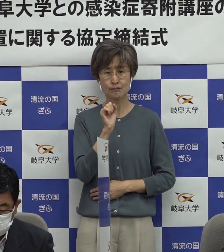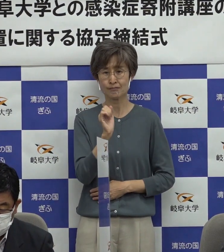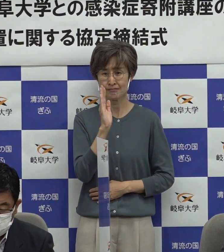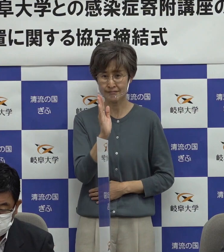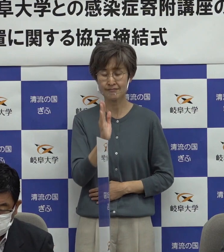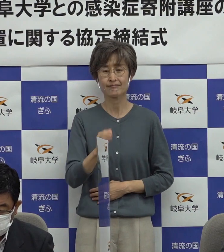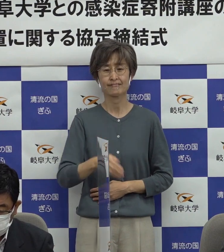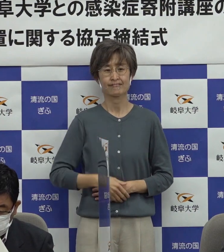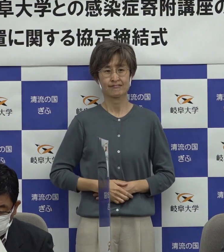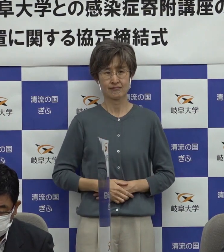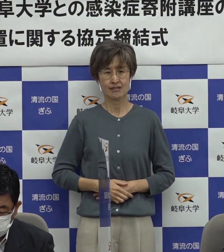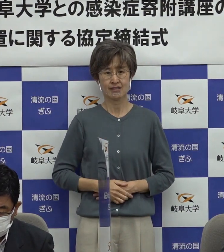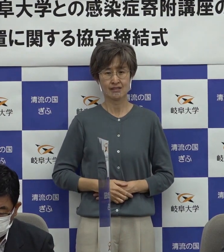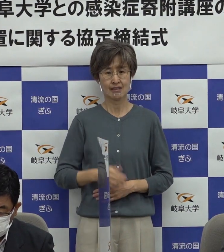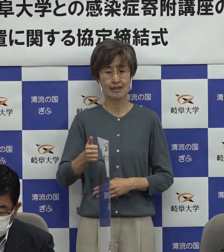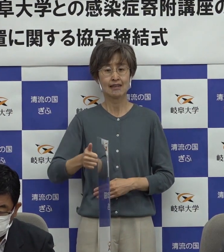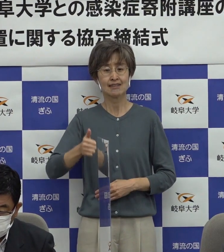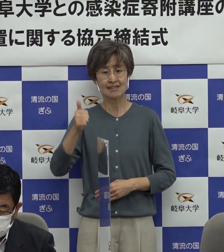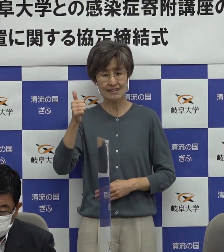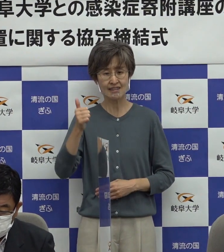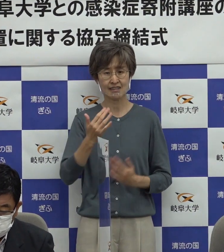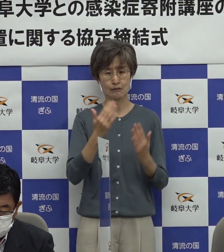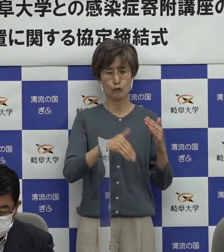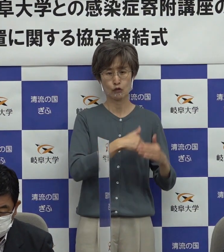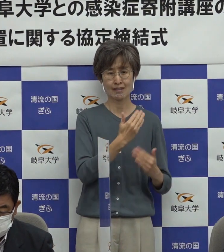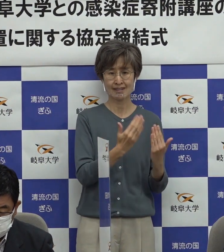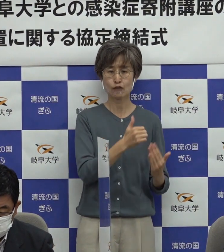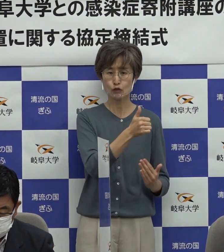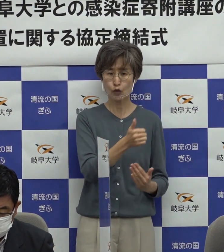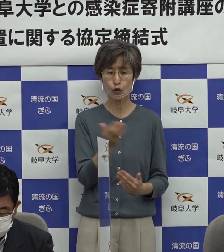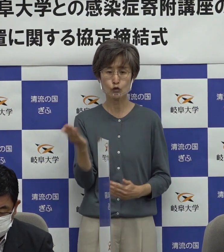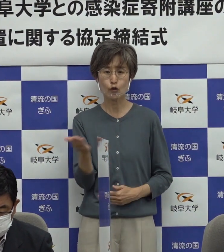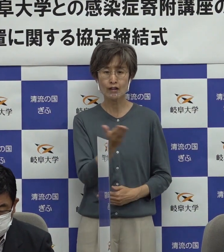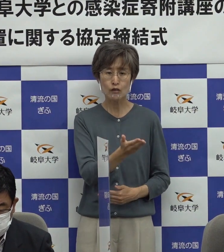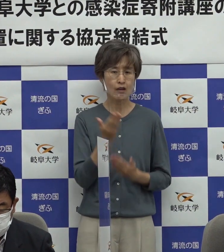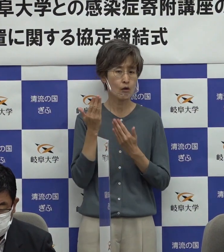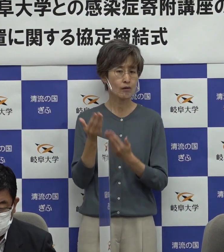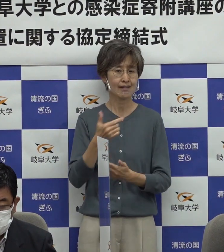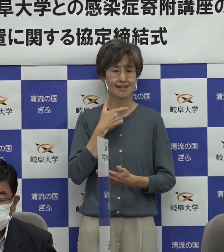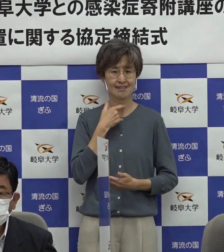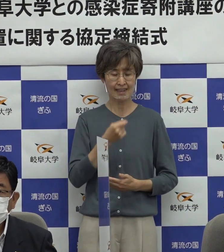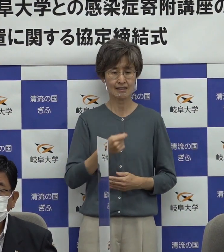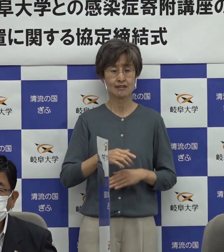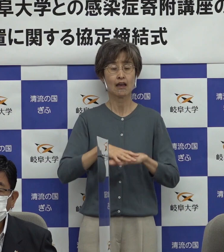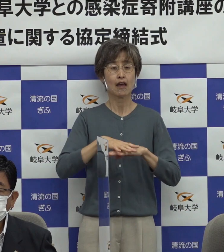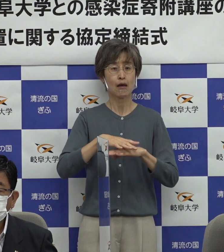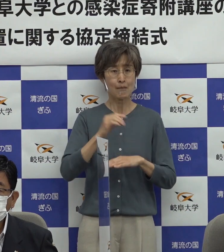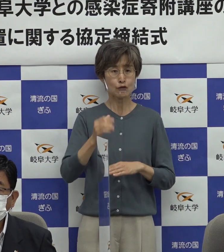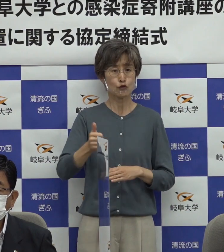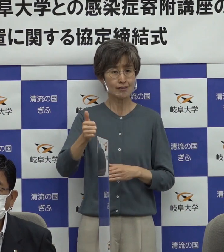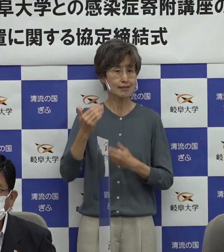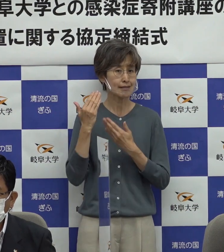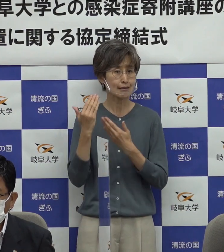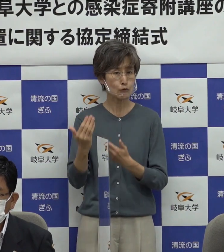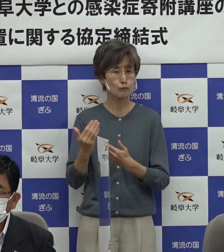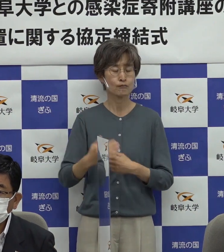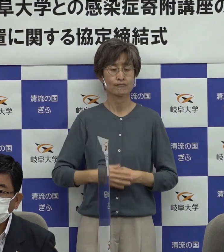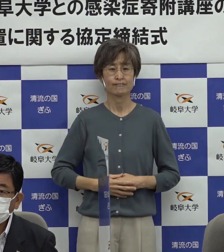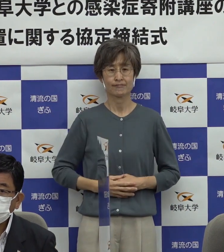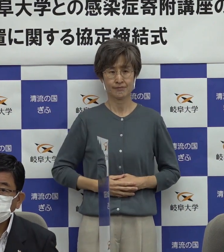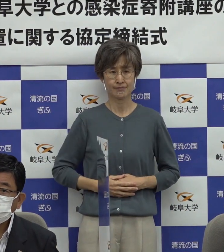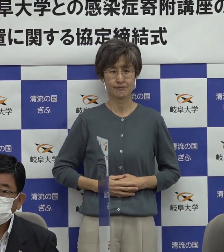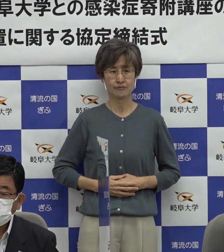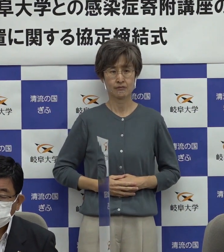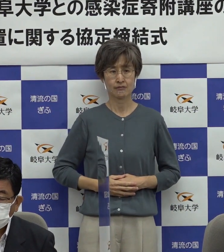知事と森脇学長それぞれにお尋ねしたいと思います。まず知事にですけれども、